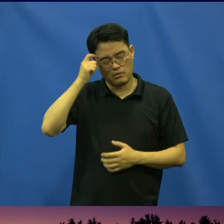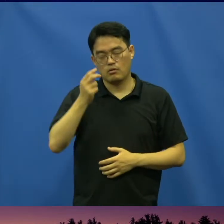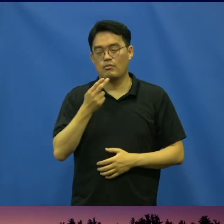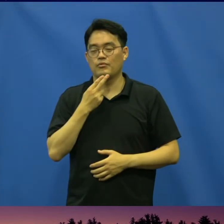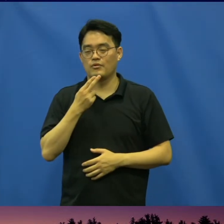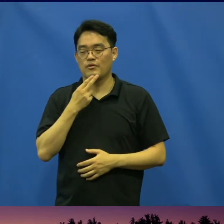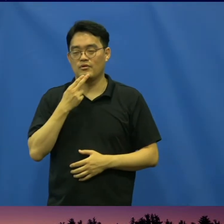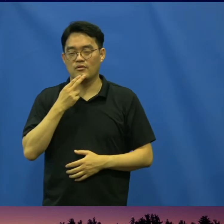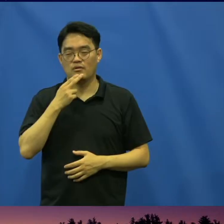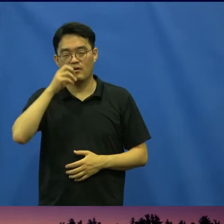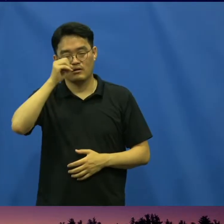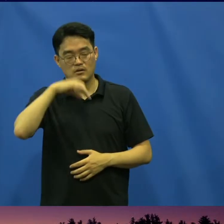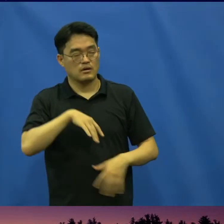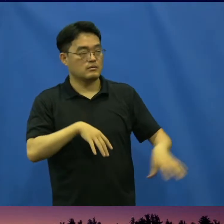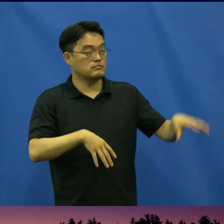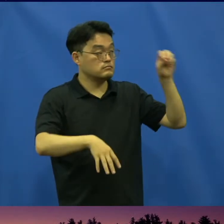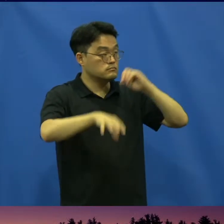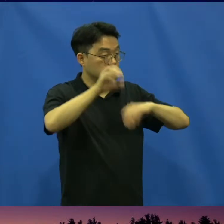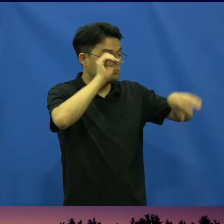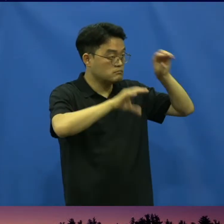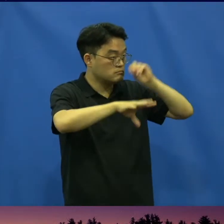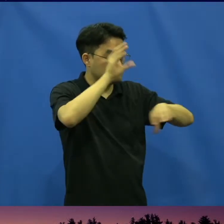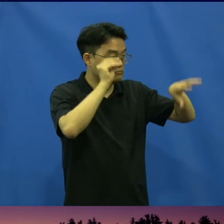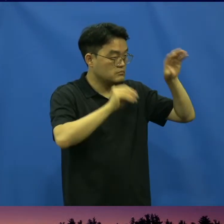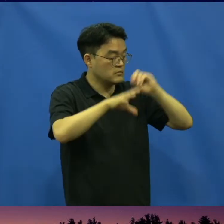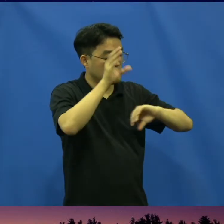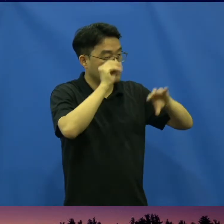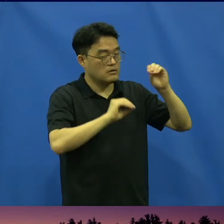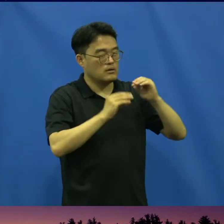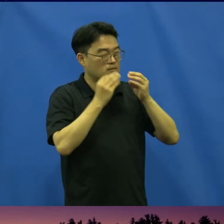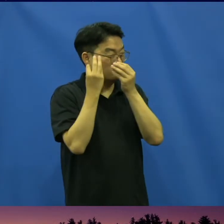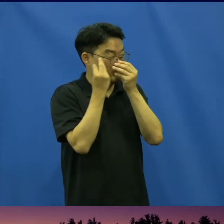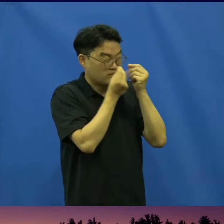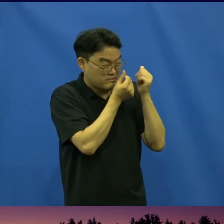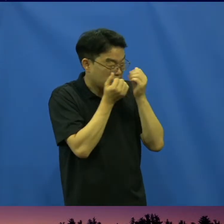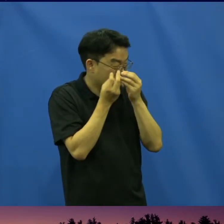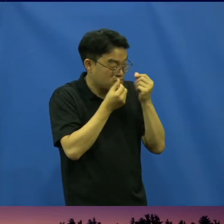파편화된 지식, 그야말로 쓸모없는 잡다한 지식.